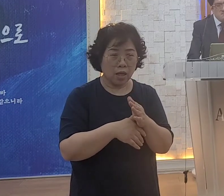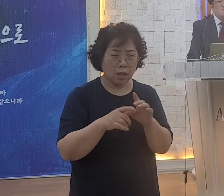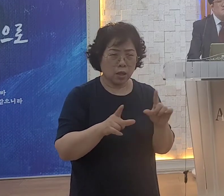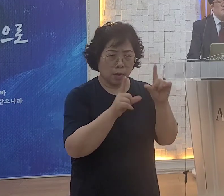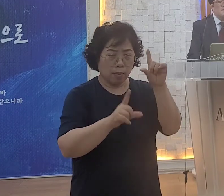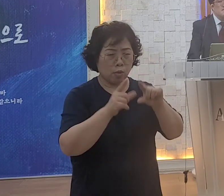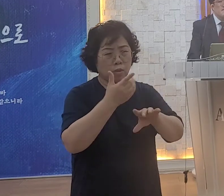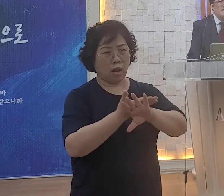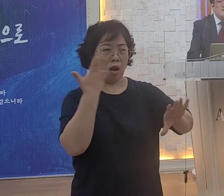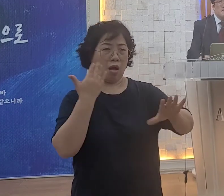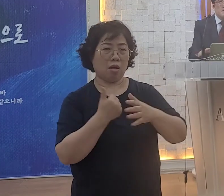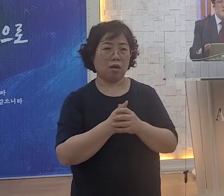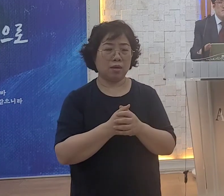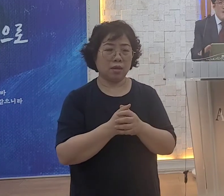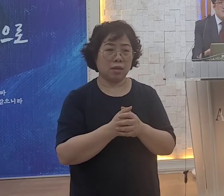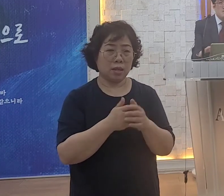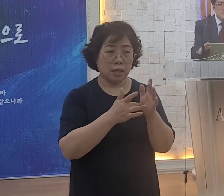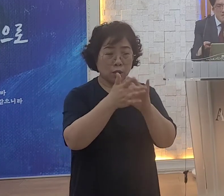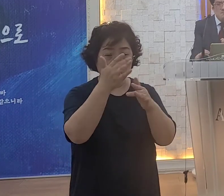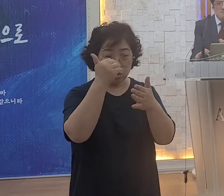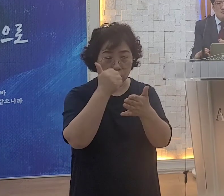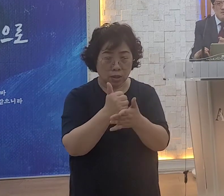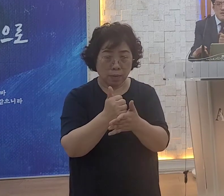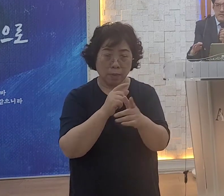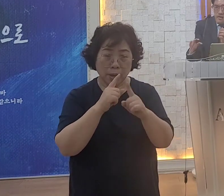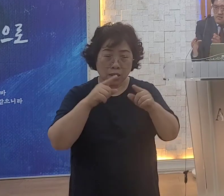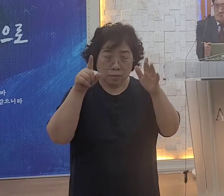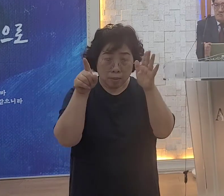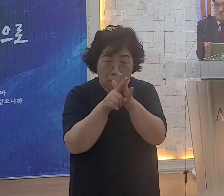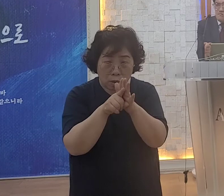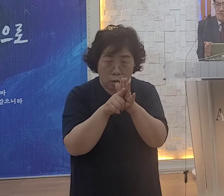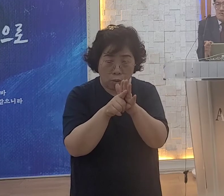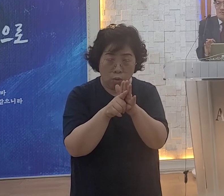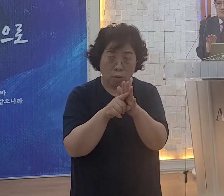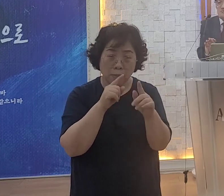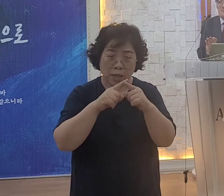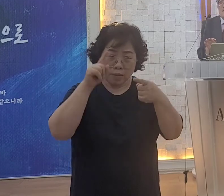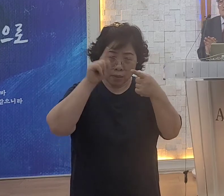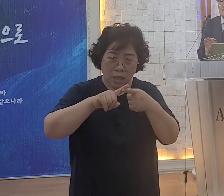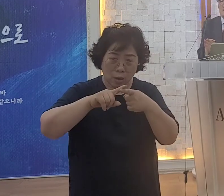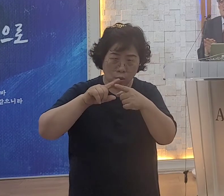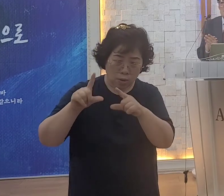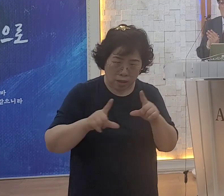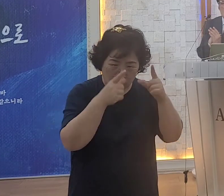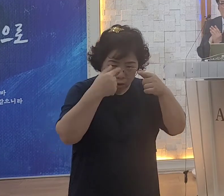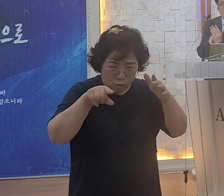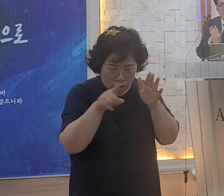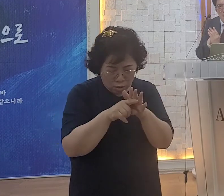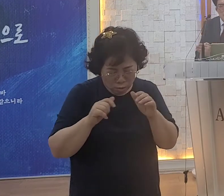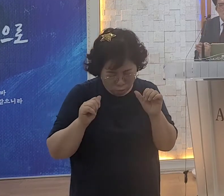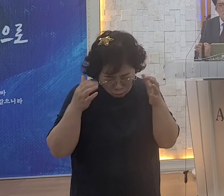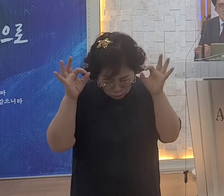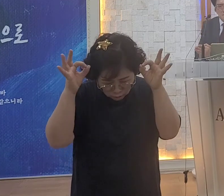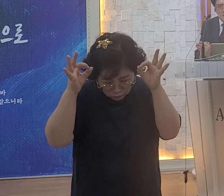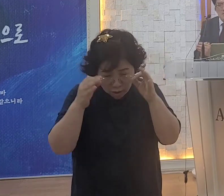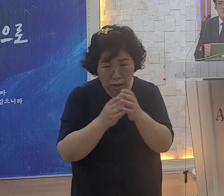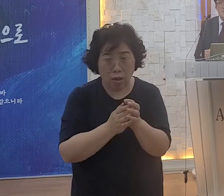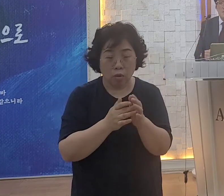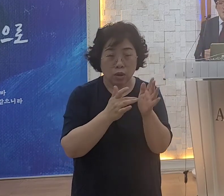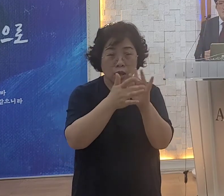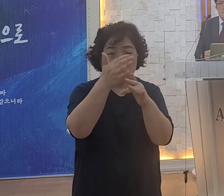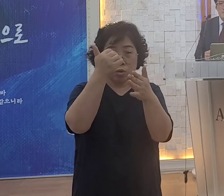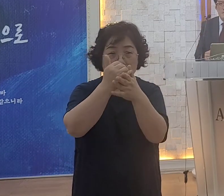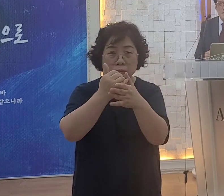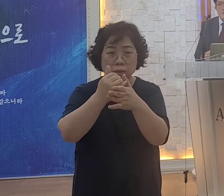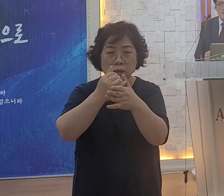말씀을 믿고 그 말씀대로 살려고 그리고 주님이 가신 길을 나도 가려 십자가를